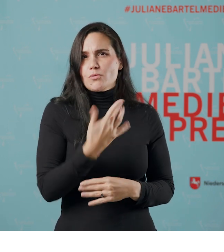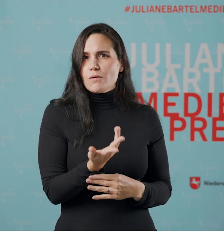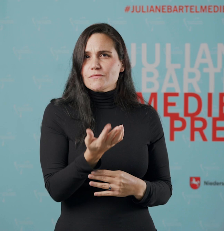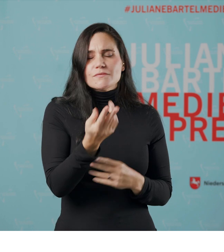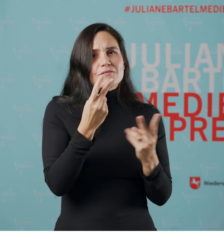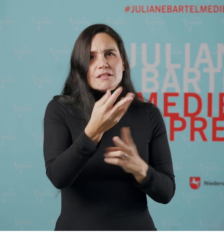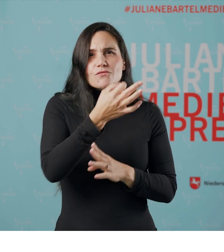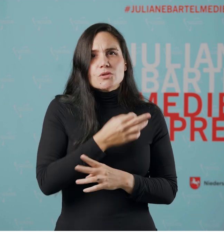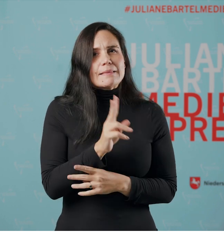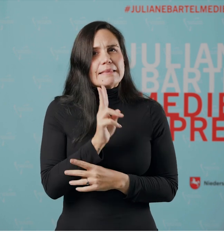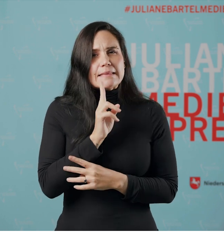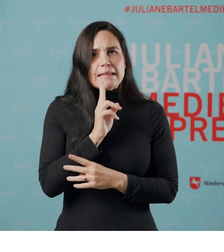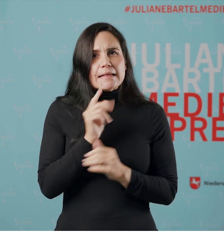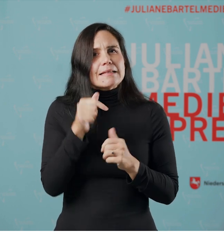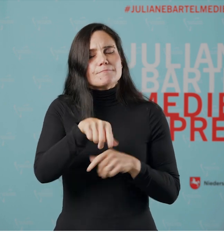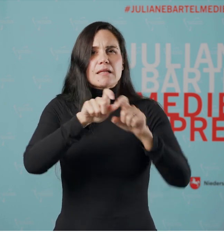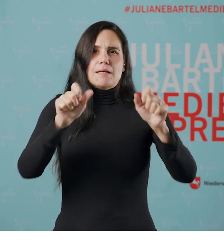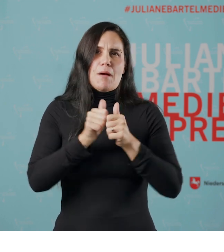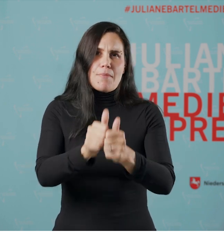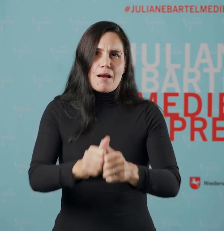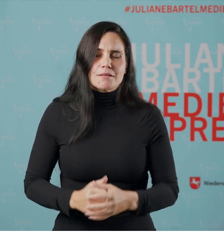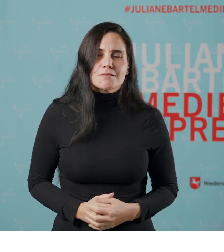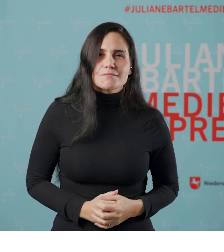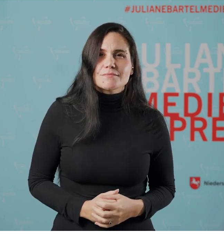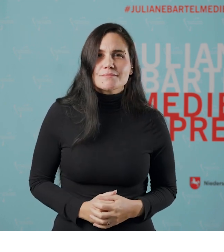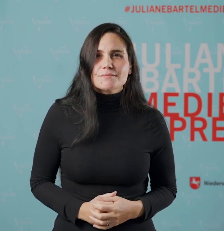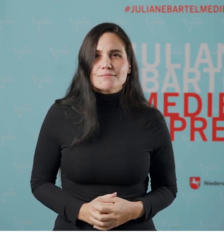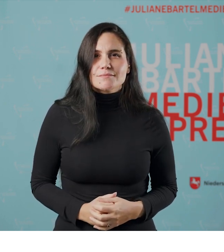angeht und jeden Tag, in jeder Minute begleitet quasi.